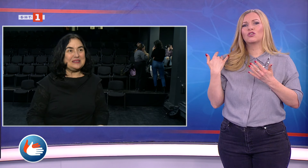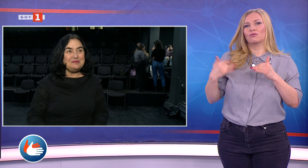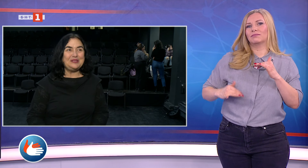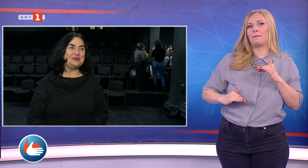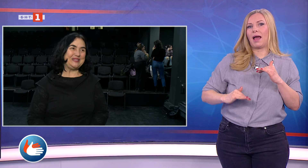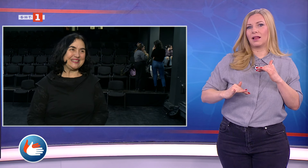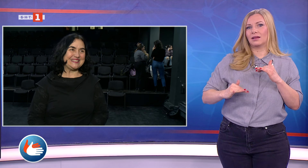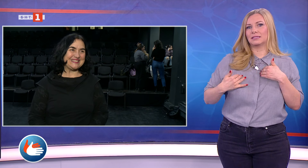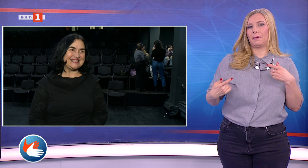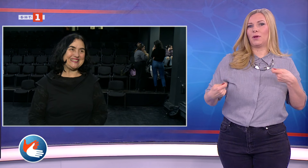имала контакт с